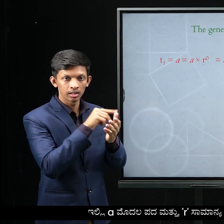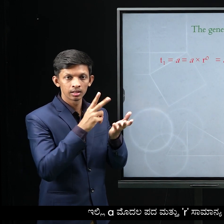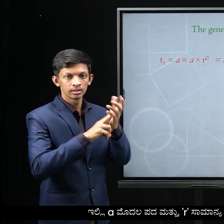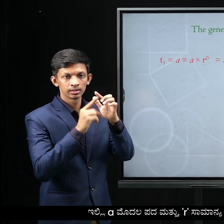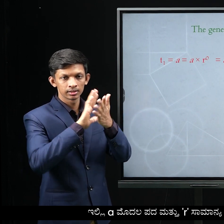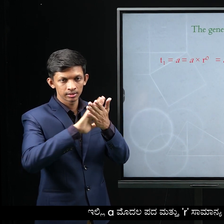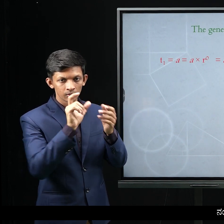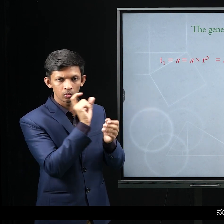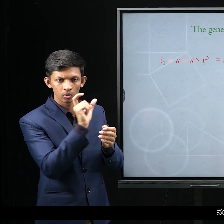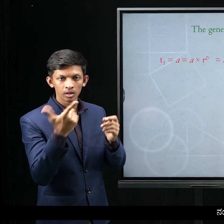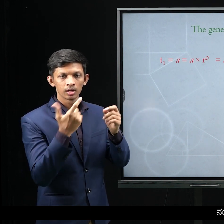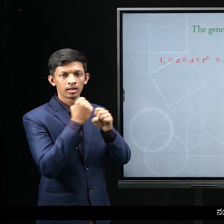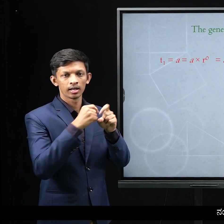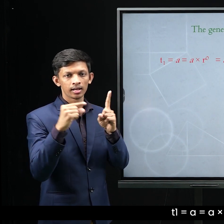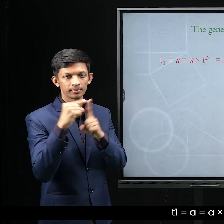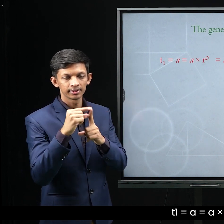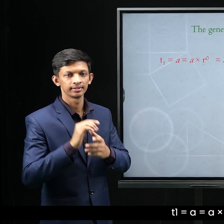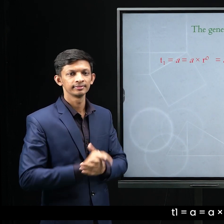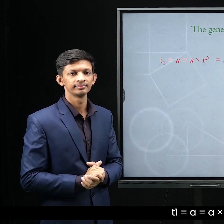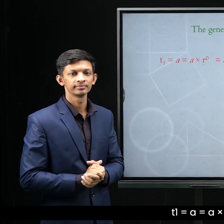ನೇ ಅವಧಿಯಾಗಲಿ. ನಂತರ t1 a